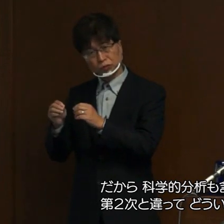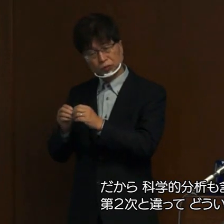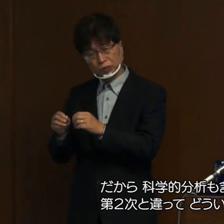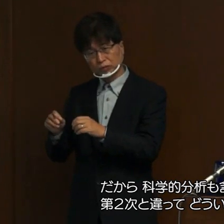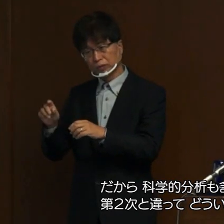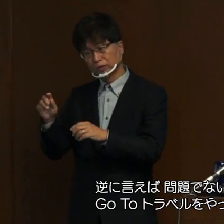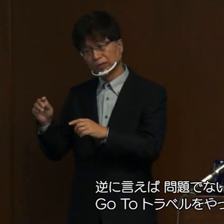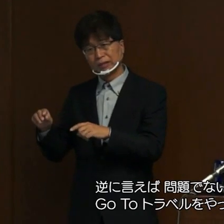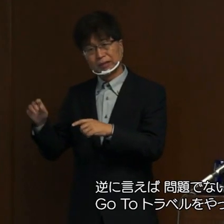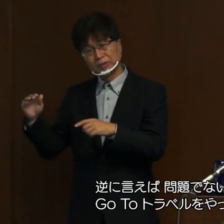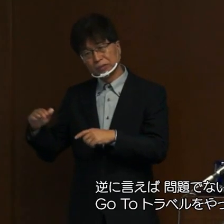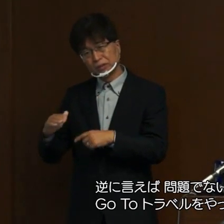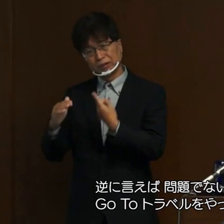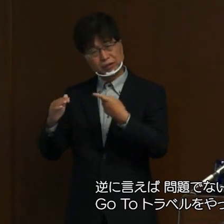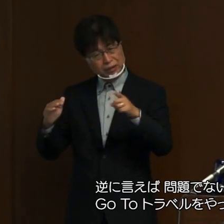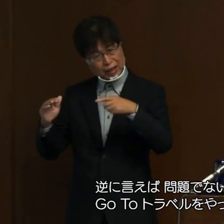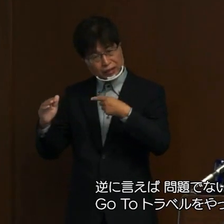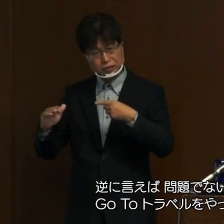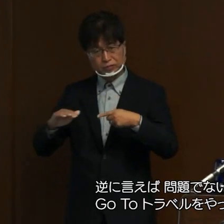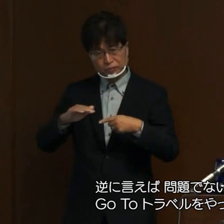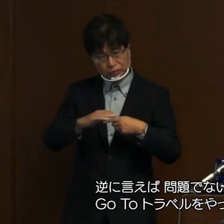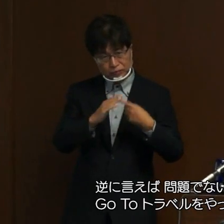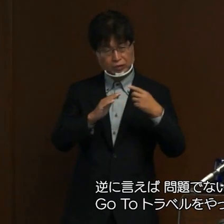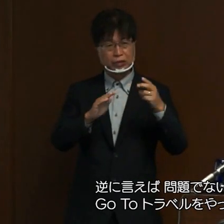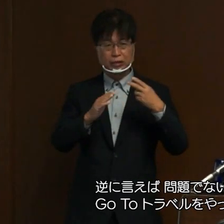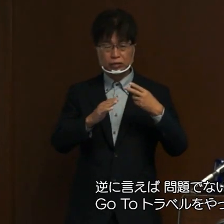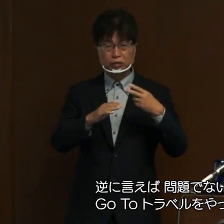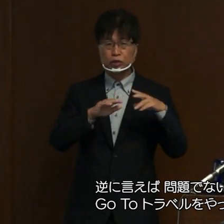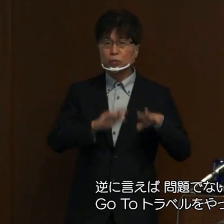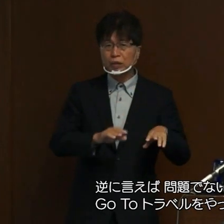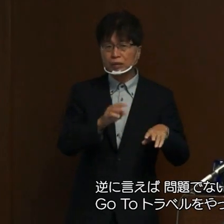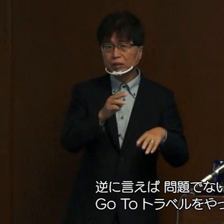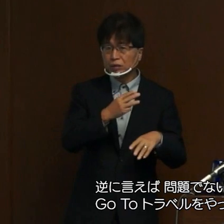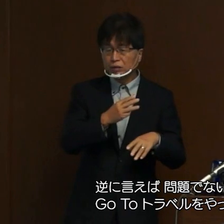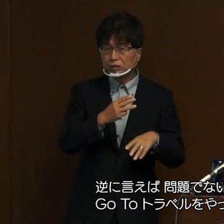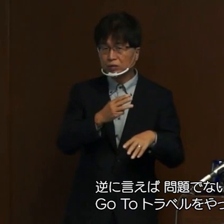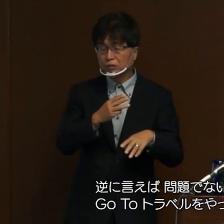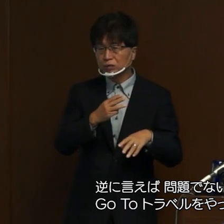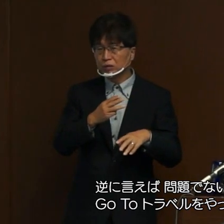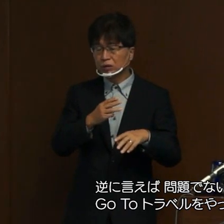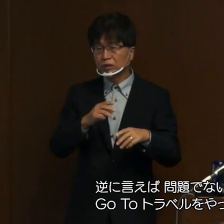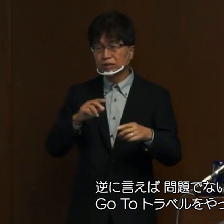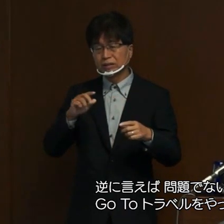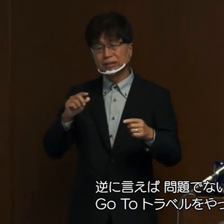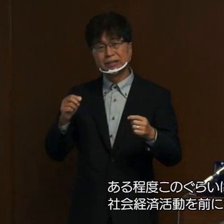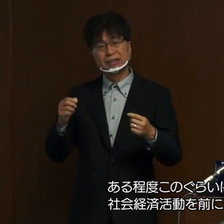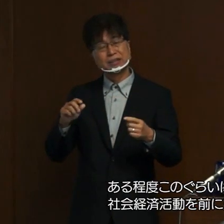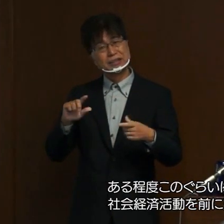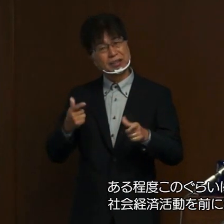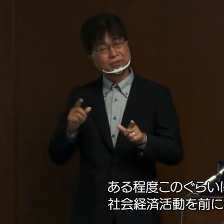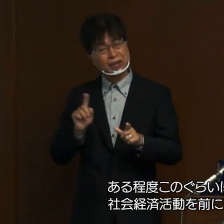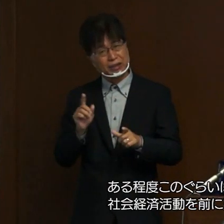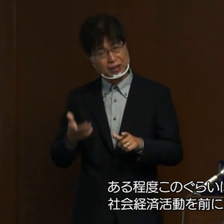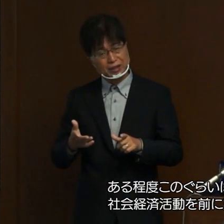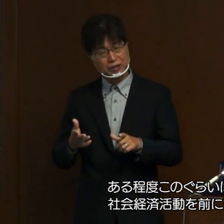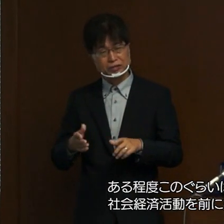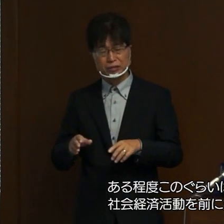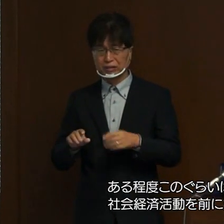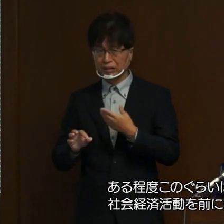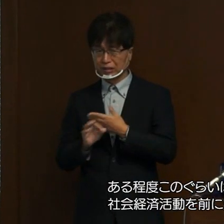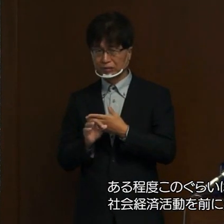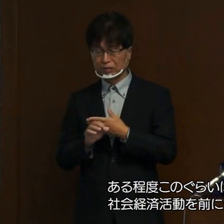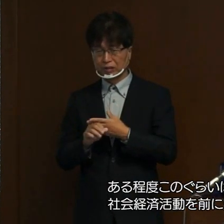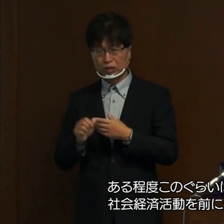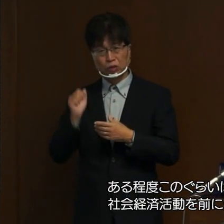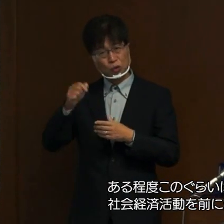今問題で、逆に今問題でないからGoTo トラベルがやっても大丈夫なんだと、である程度はこのぐらいは受容し